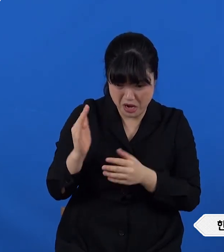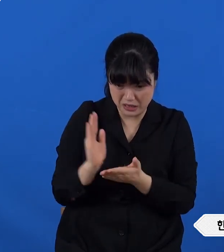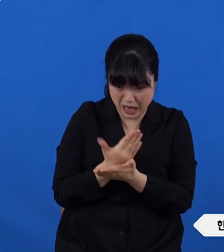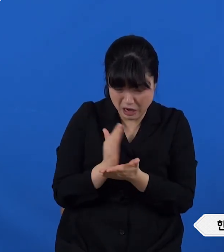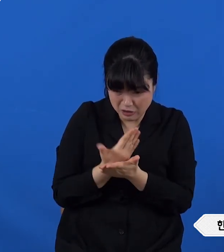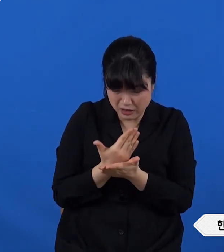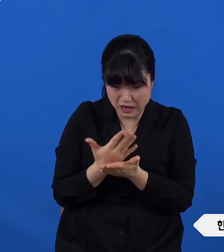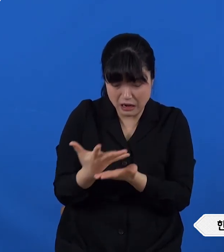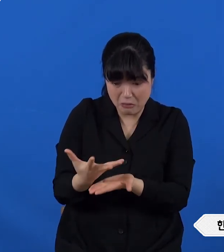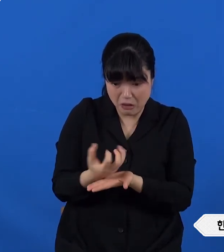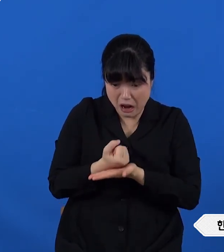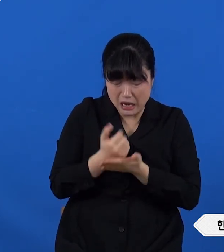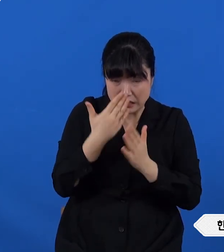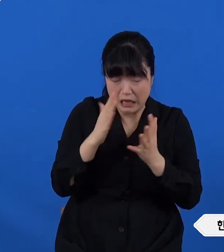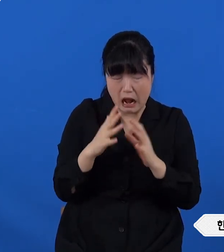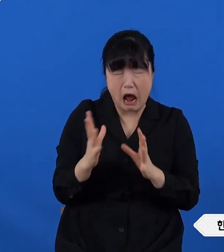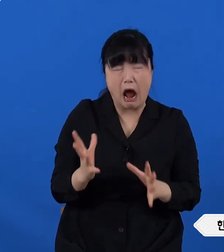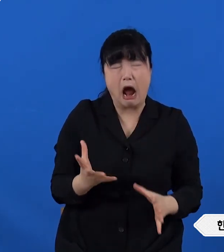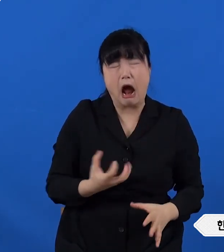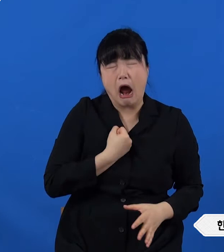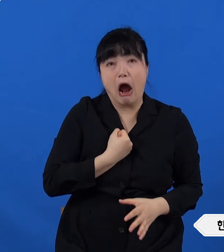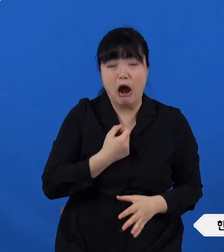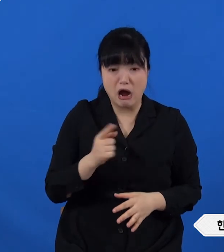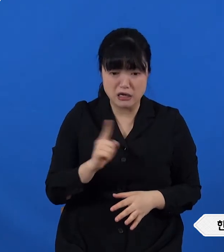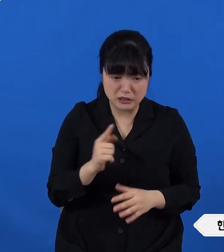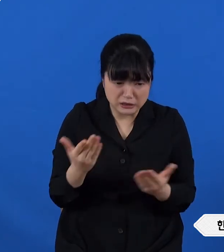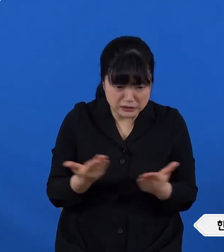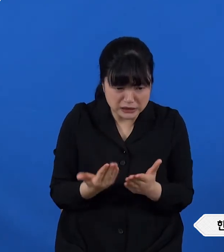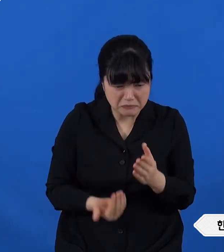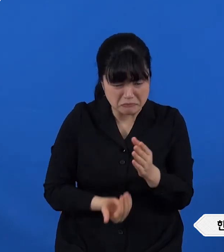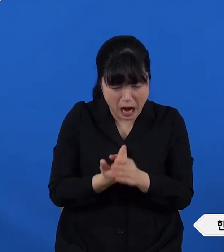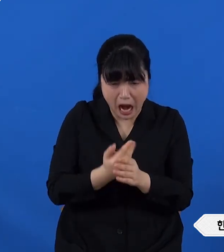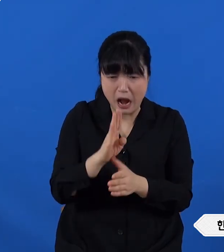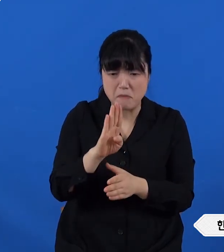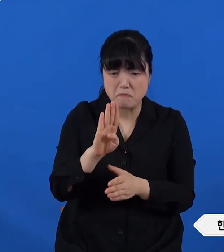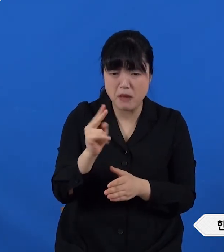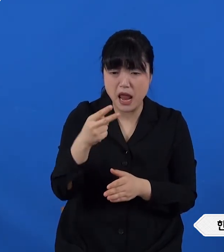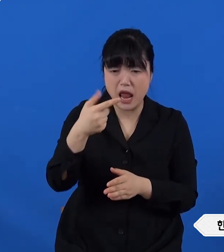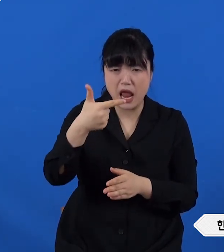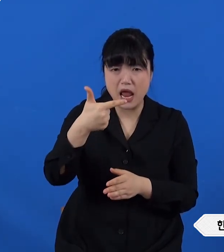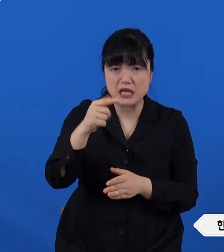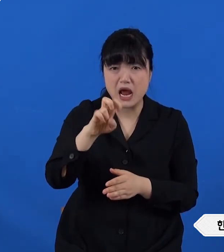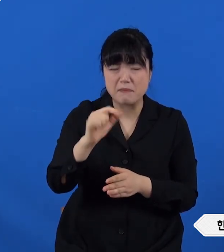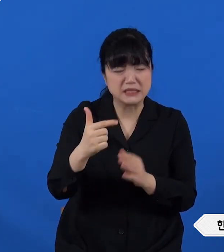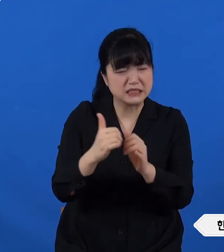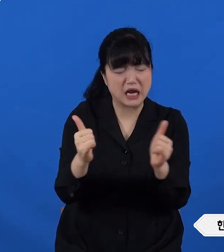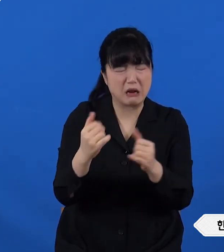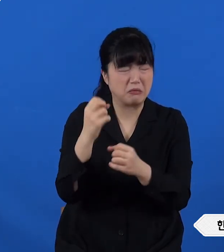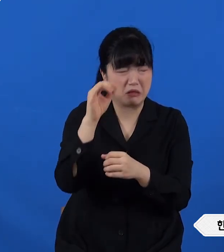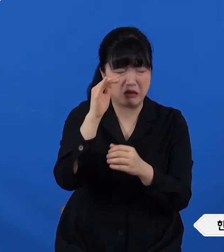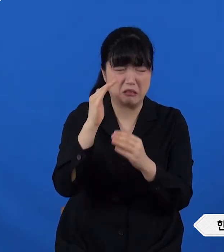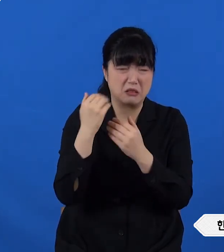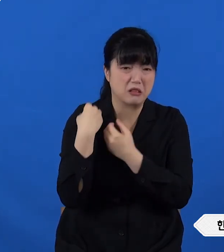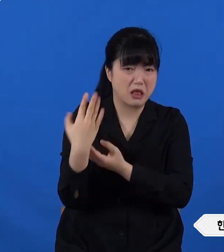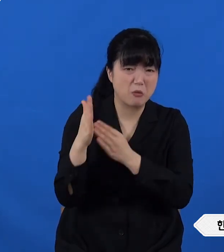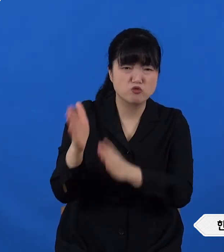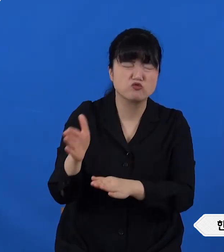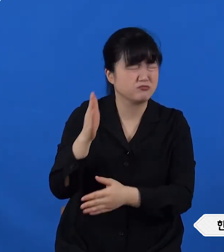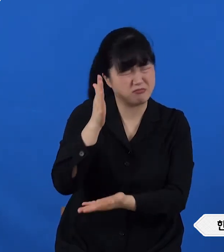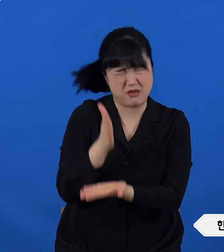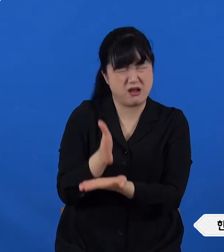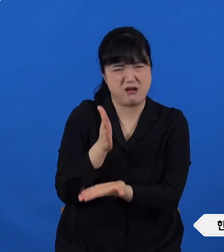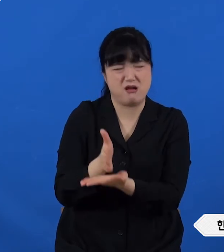발칵 뒤집혔습니다. 이런 일을 저지른 베냐민 사람들을 절대로 가만히 두면 안